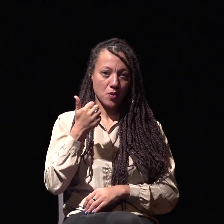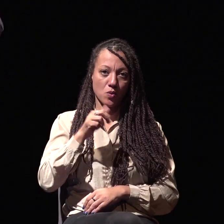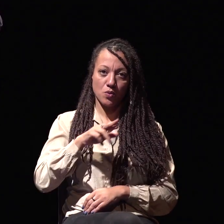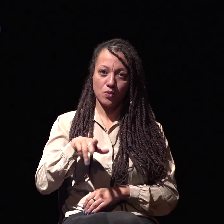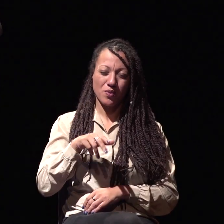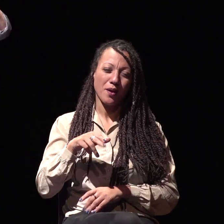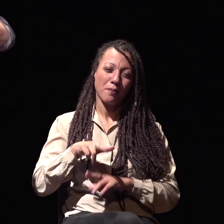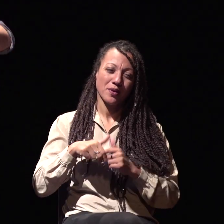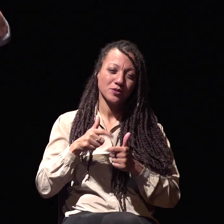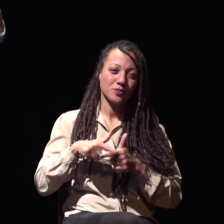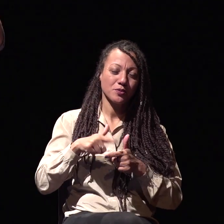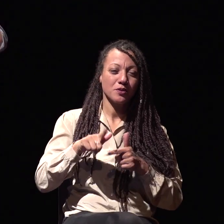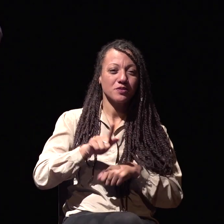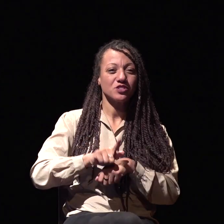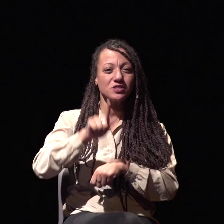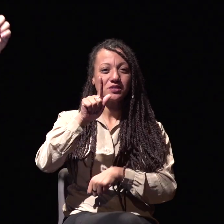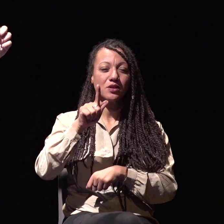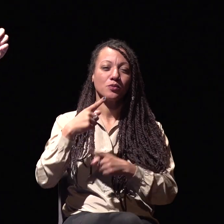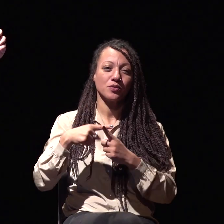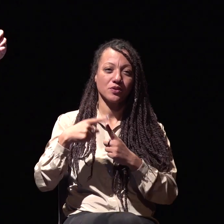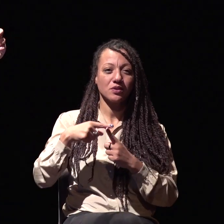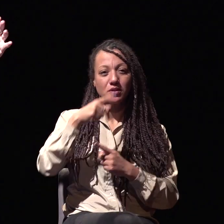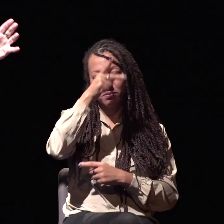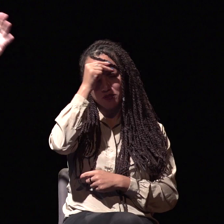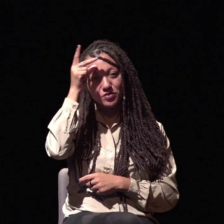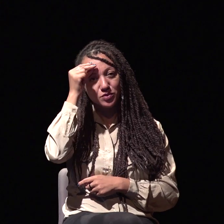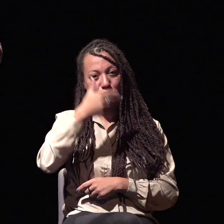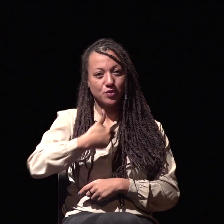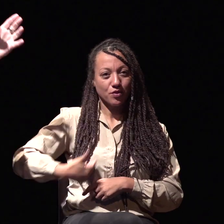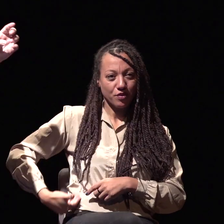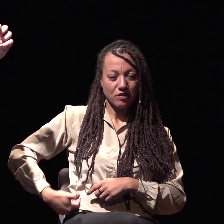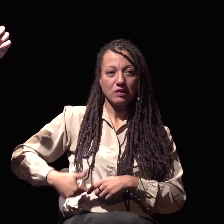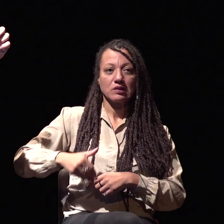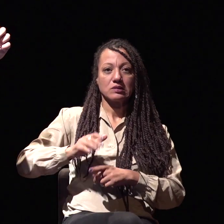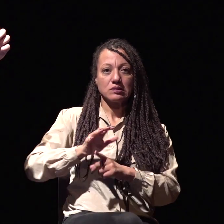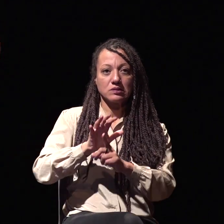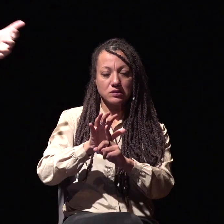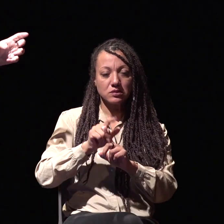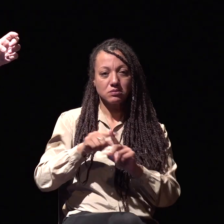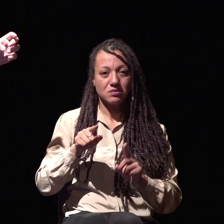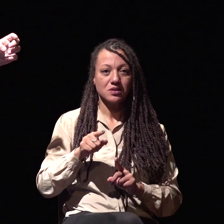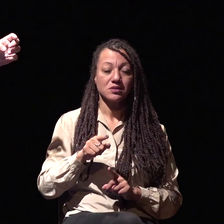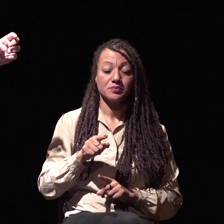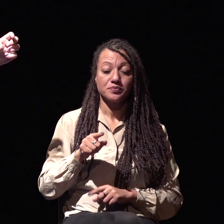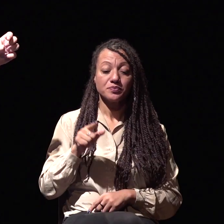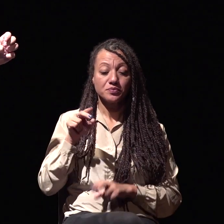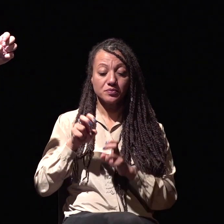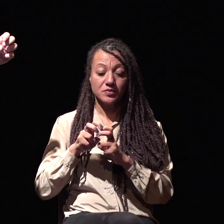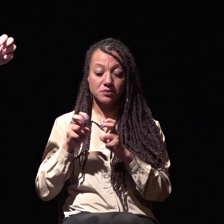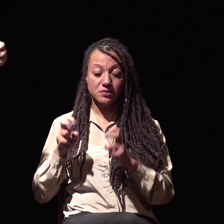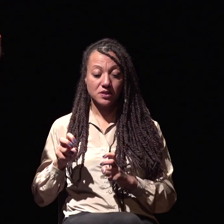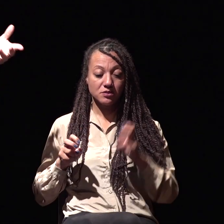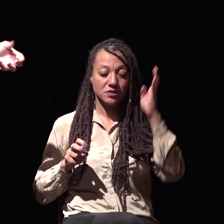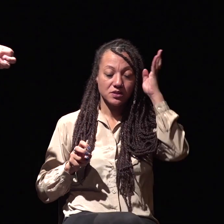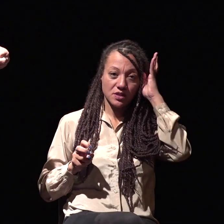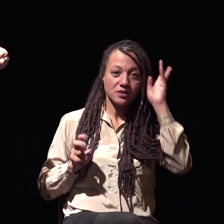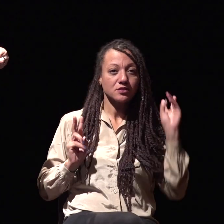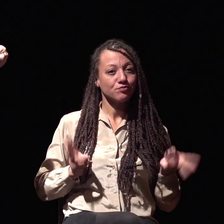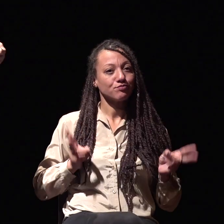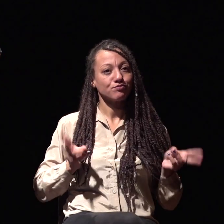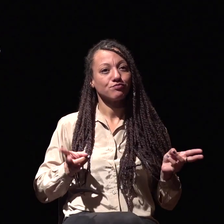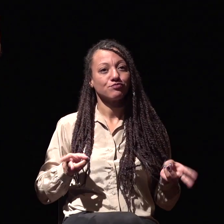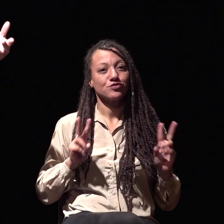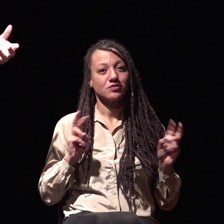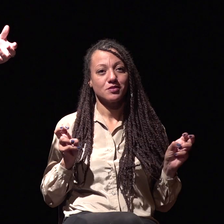também de gestão, que é a instância de Estado e prefeitura que dá uns problemas, mas eu acho que no caso do MASP e do SESC essa questão permanece. E um pouco